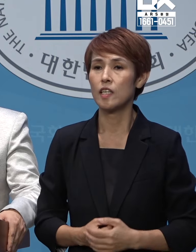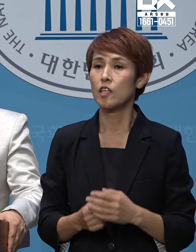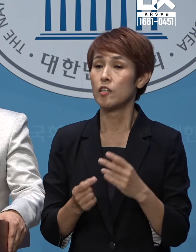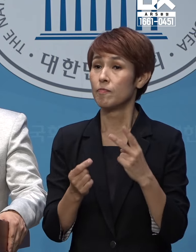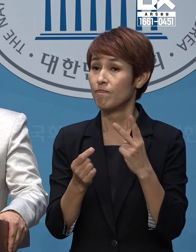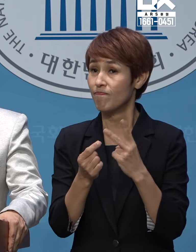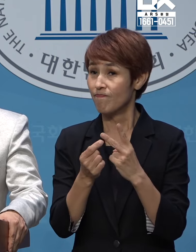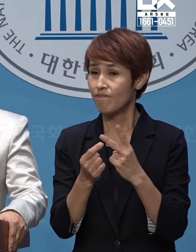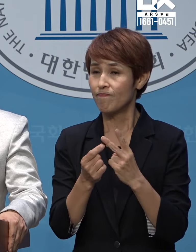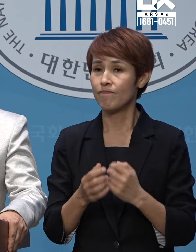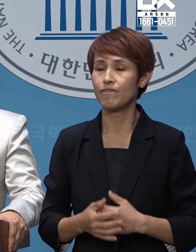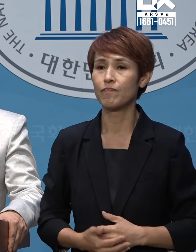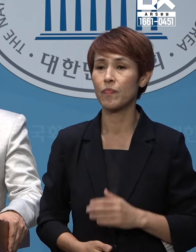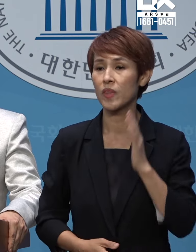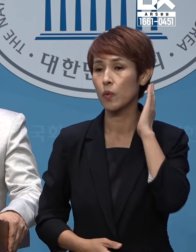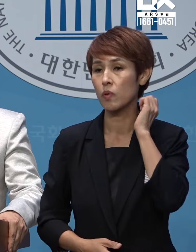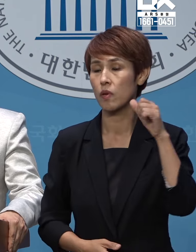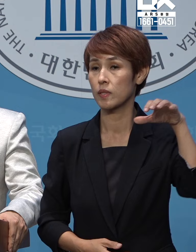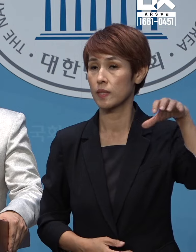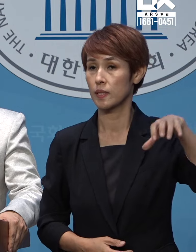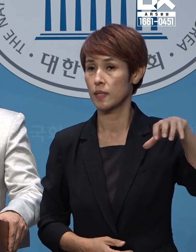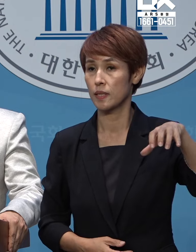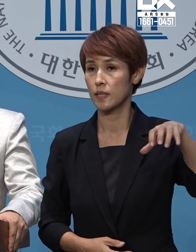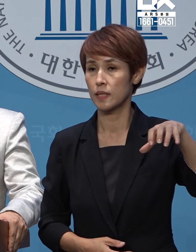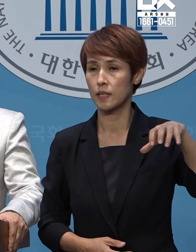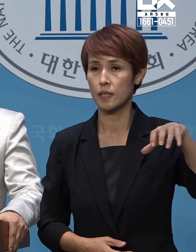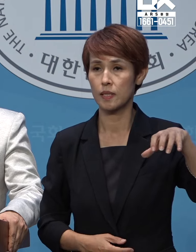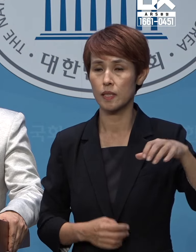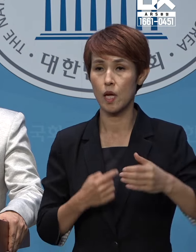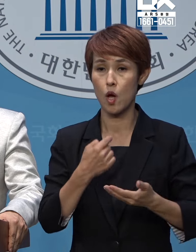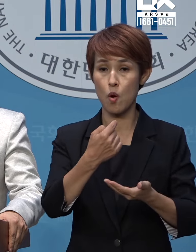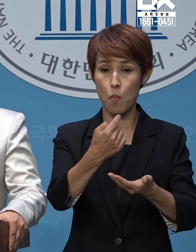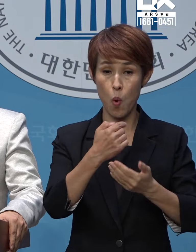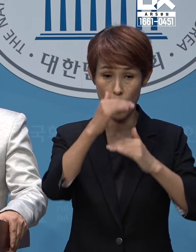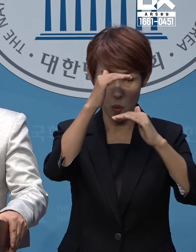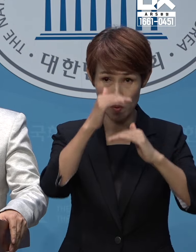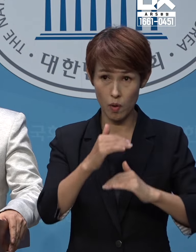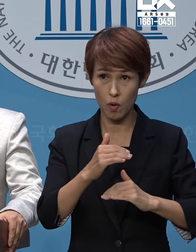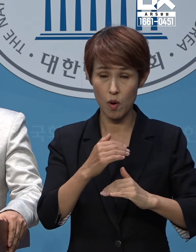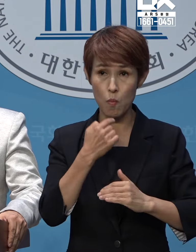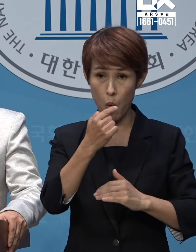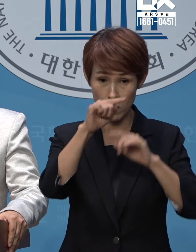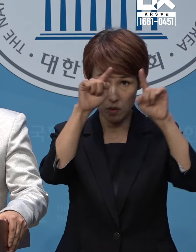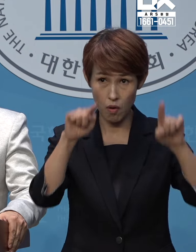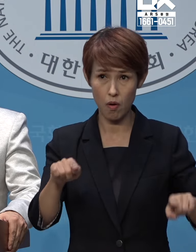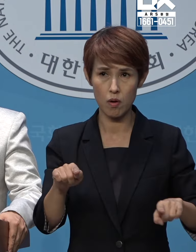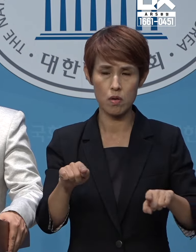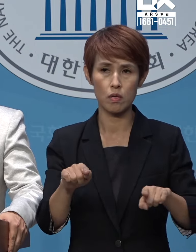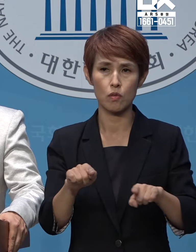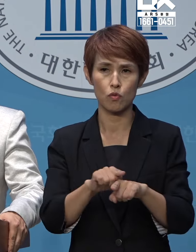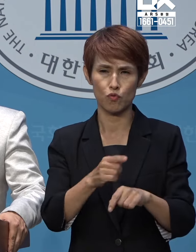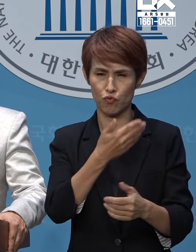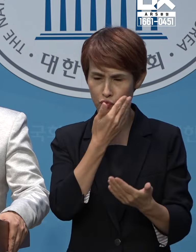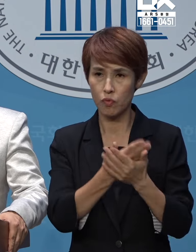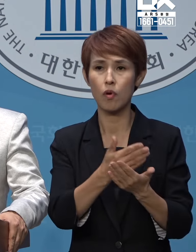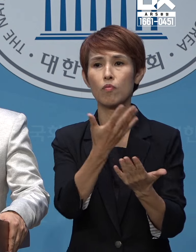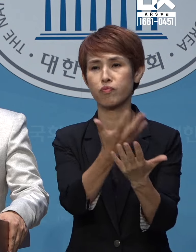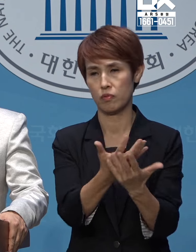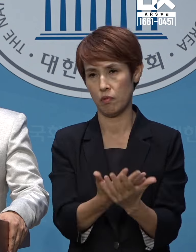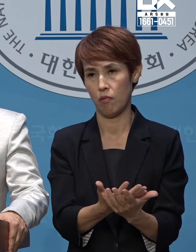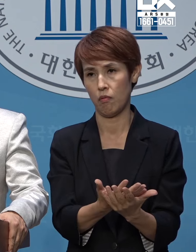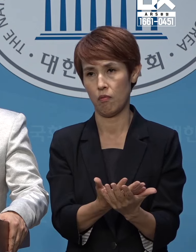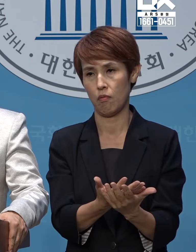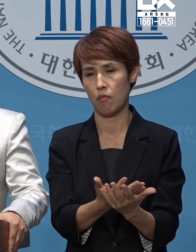번째로 대통령실의 보고서는 일근 문서 혹은 특근 문서입니다 그 문서